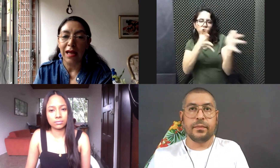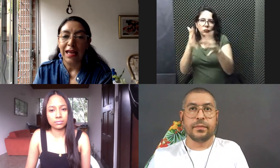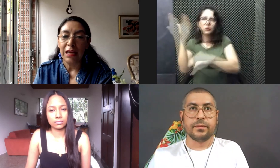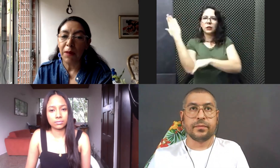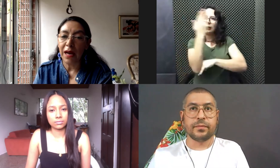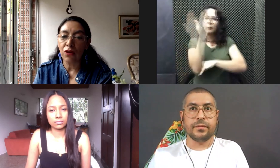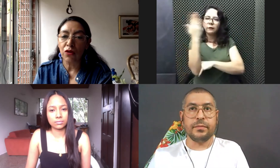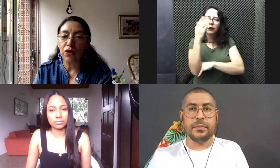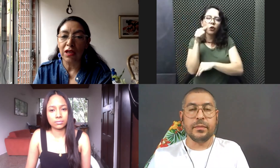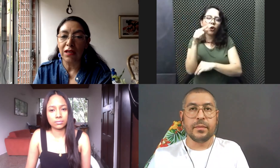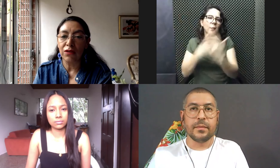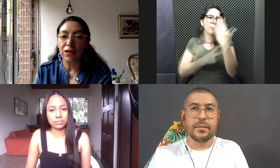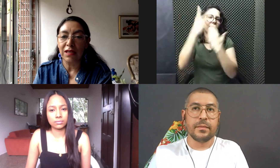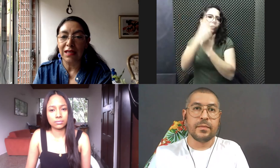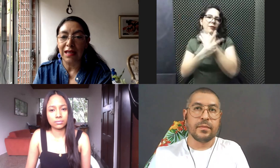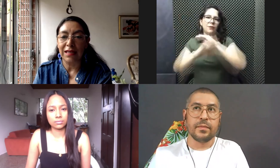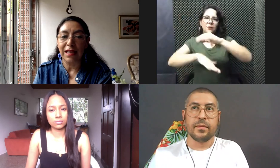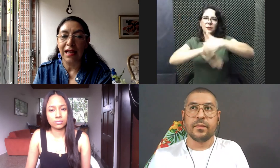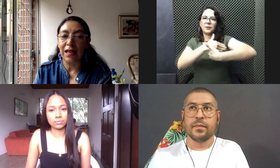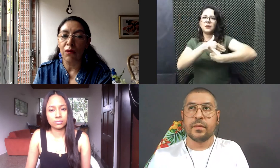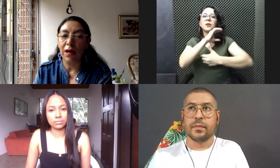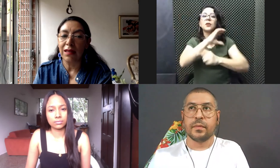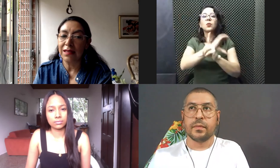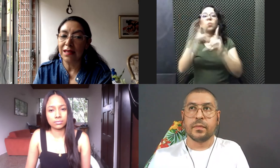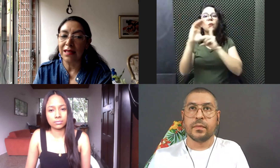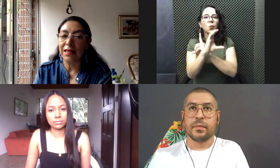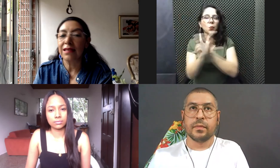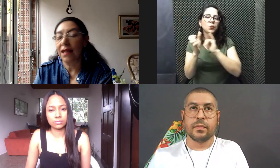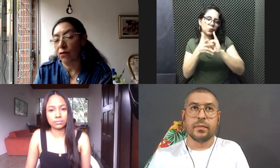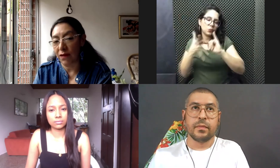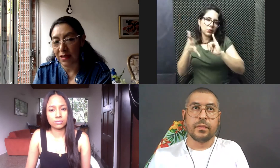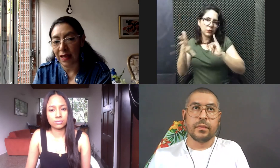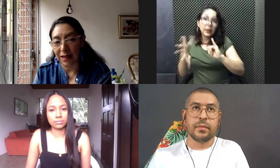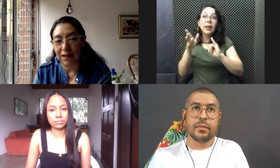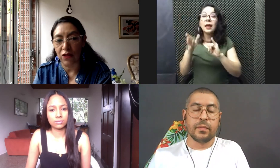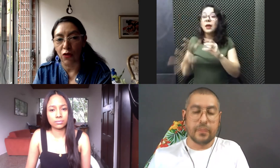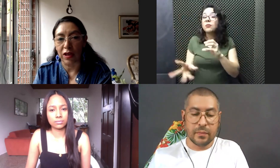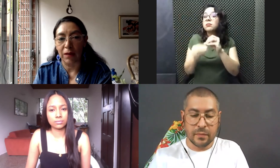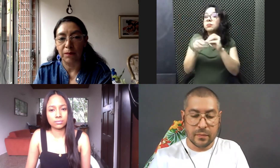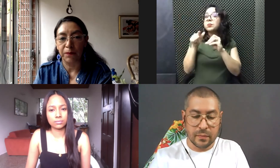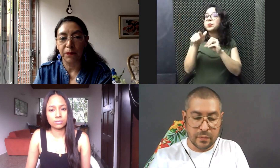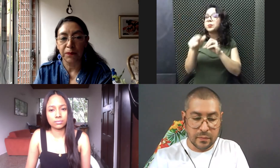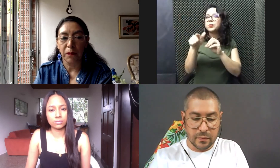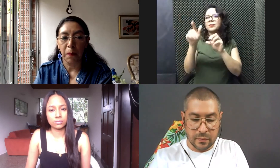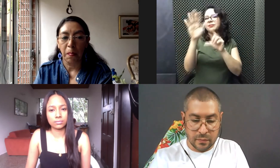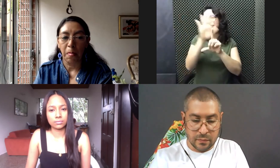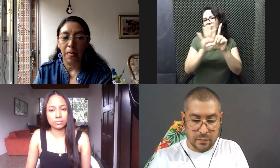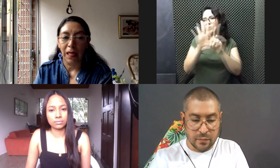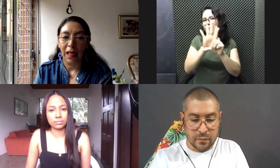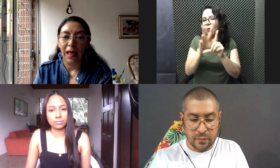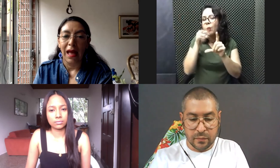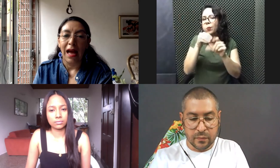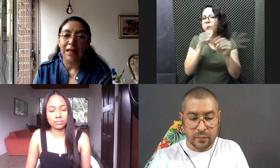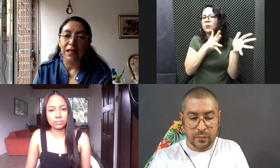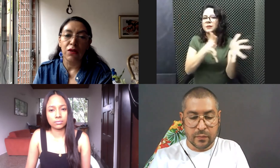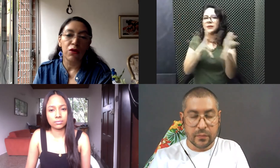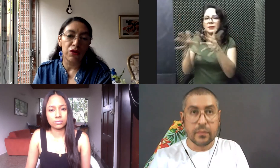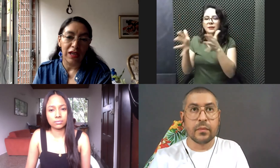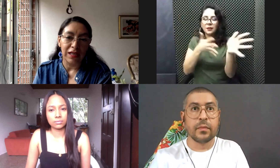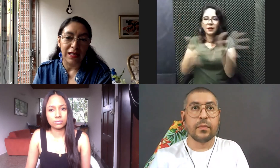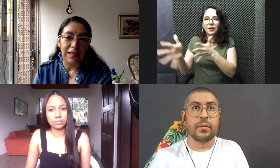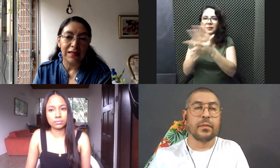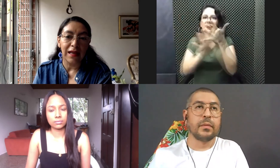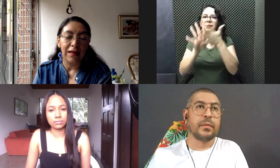Cultura y para los contenidos de enseñanza de lengua de señas de la Universidad de Antioquia. Ha